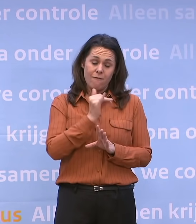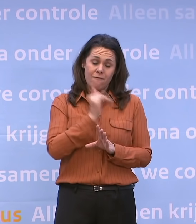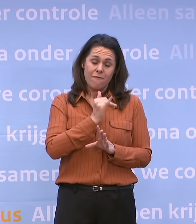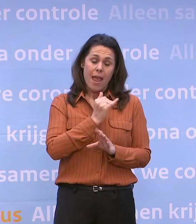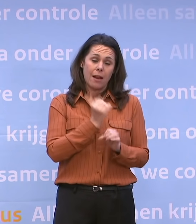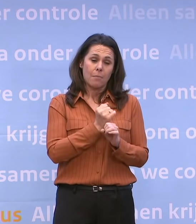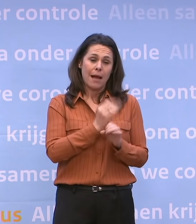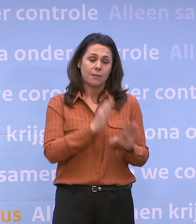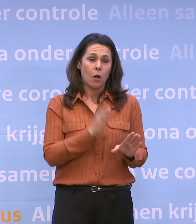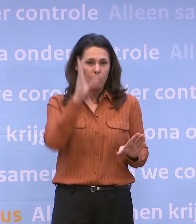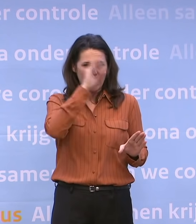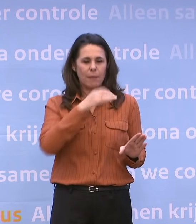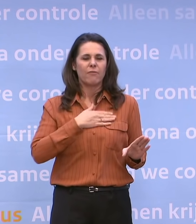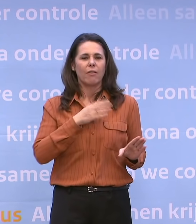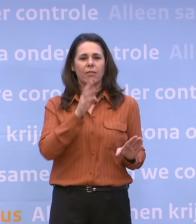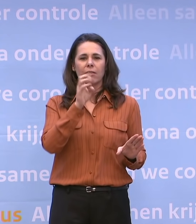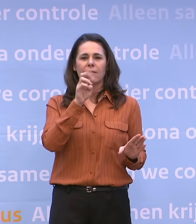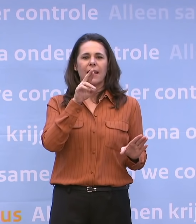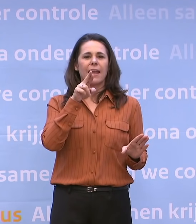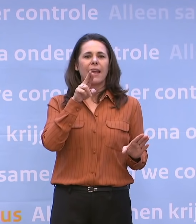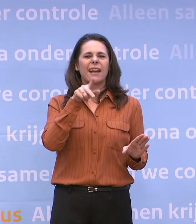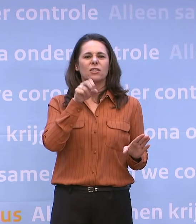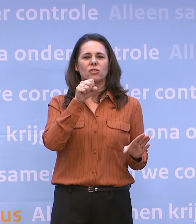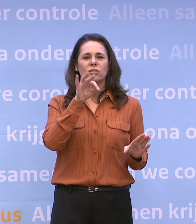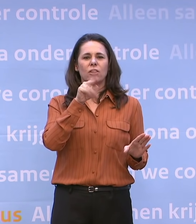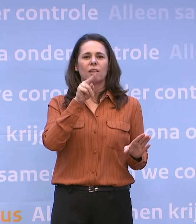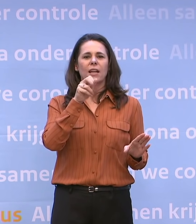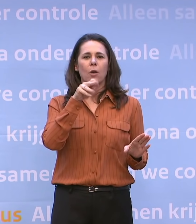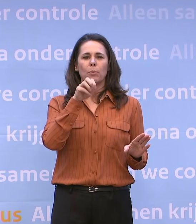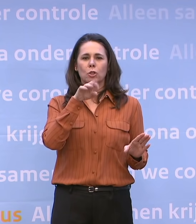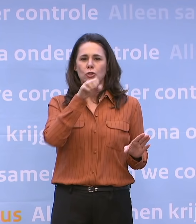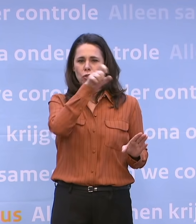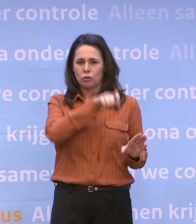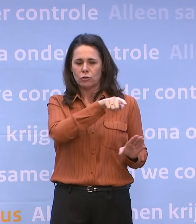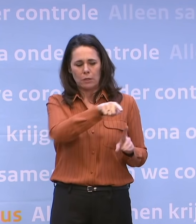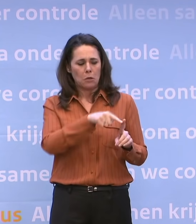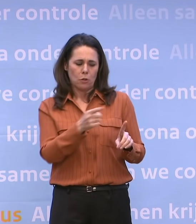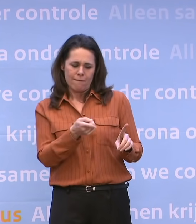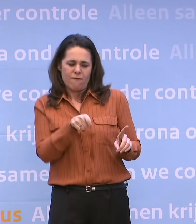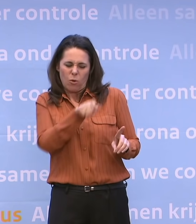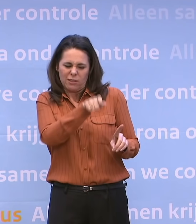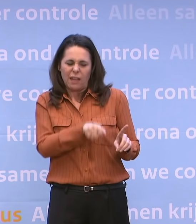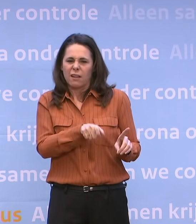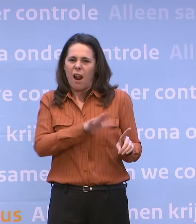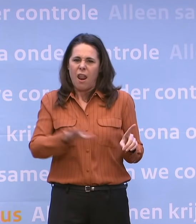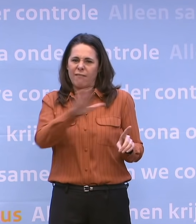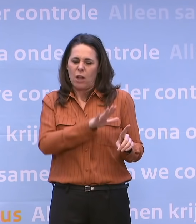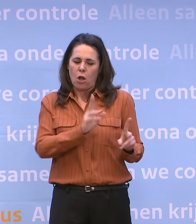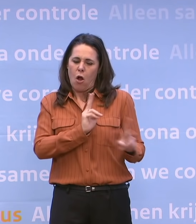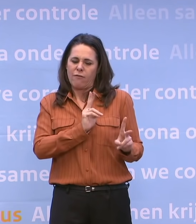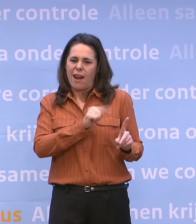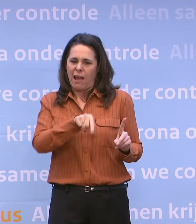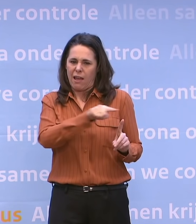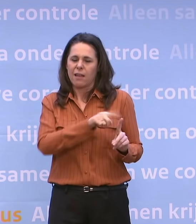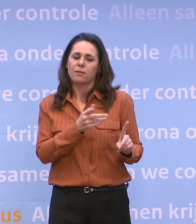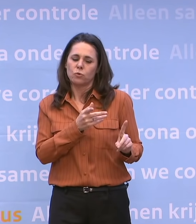Kuipers, die daar als voorzitter van het landelijk overleg acute zorg natuurlijk het meeste zicht op heeft. Er